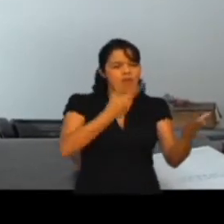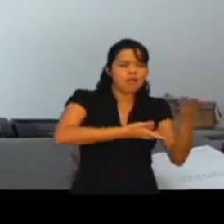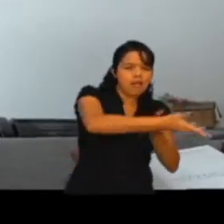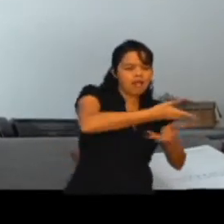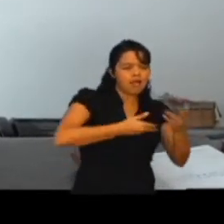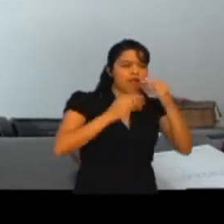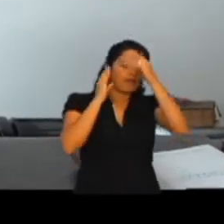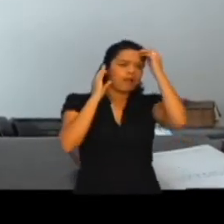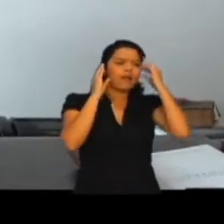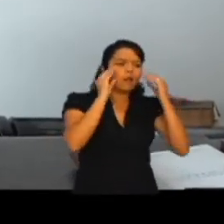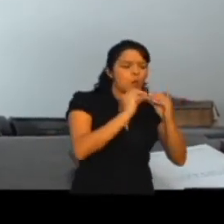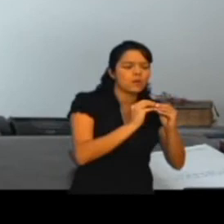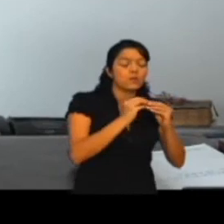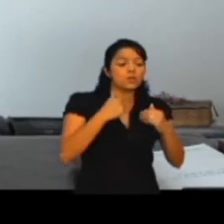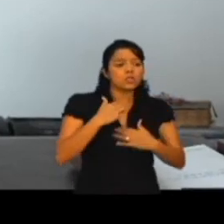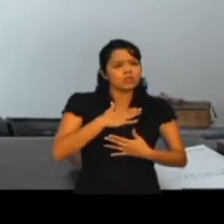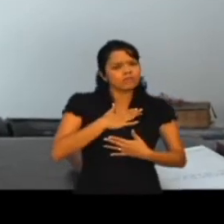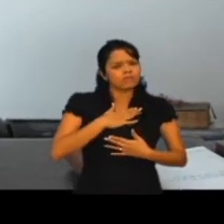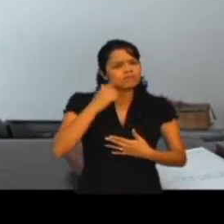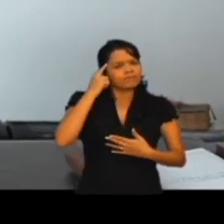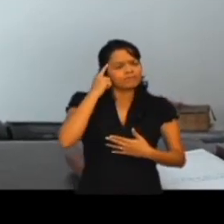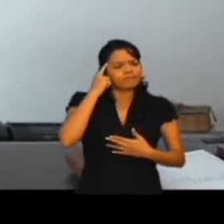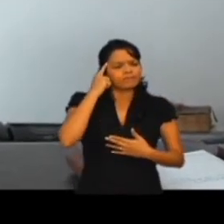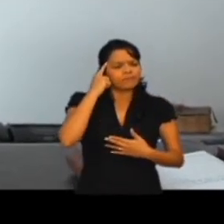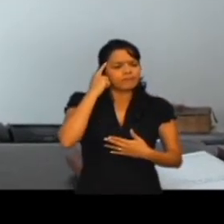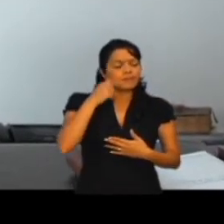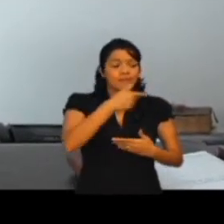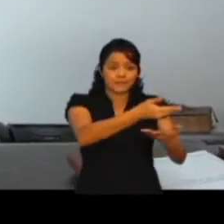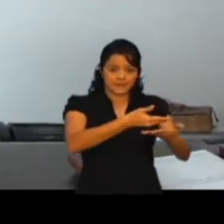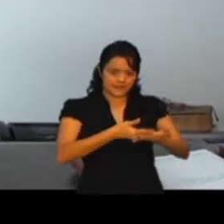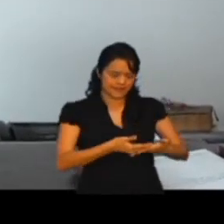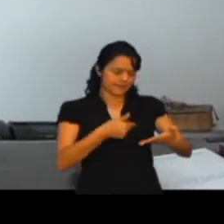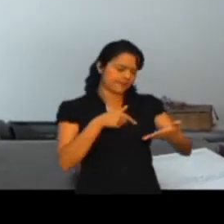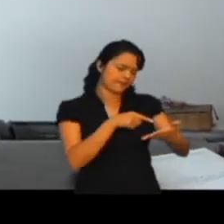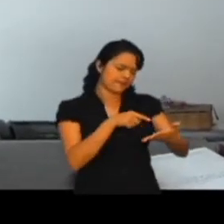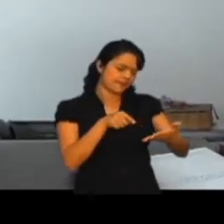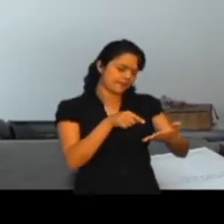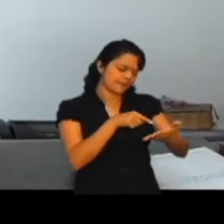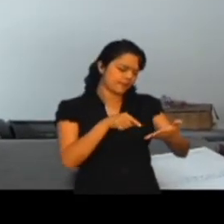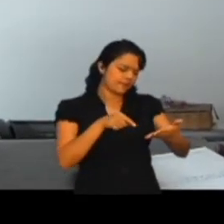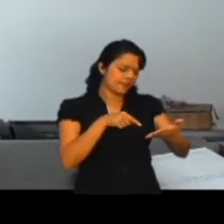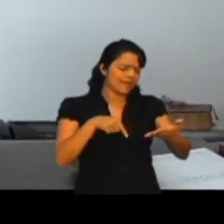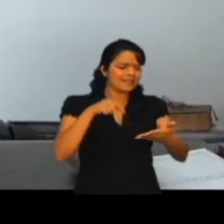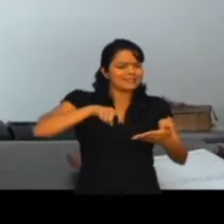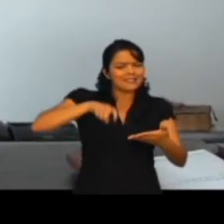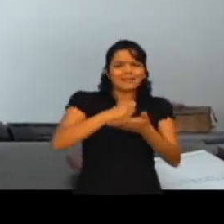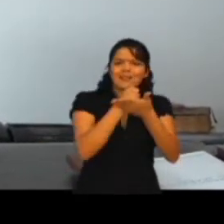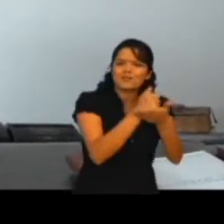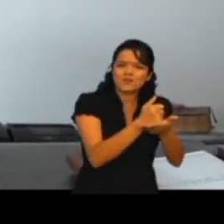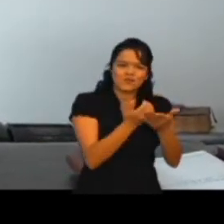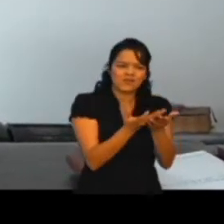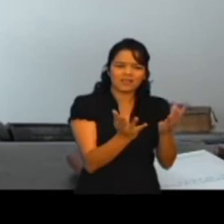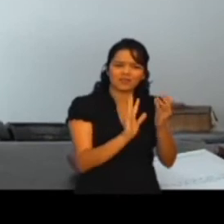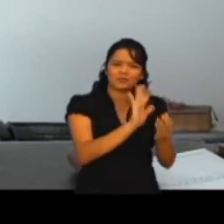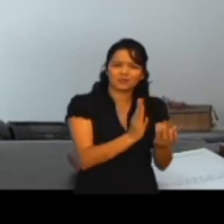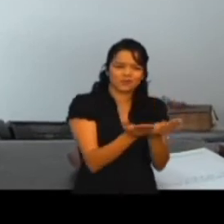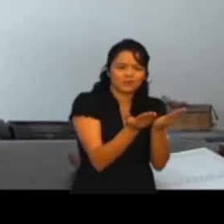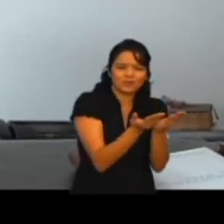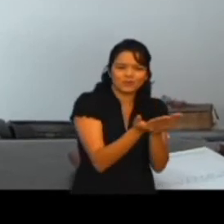le confirmo si termino yendo o no, porque se me puede dañar. Veo la necesidad por el escrito que él me pedía unas ayudas educativas